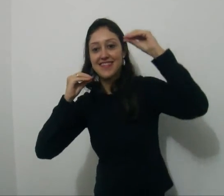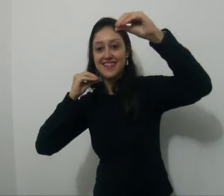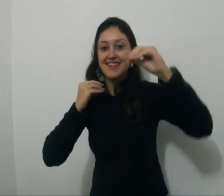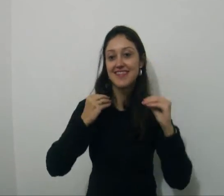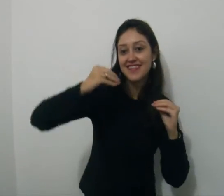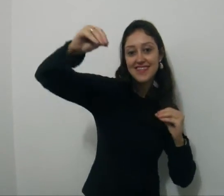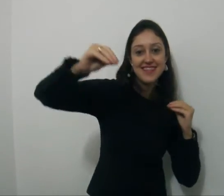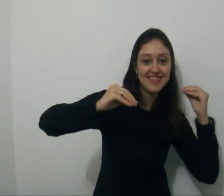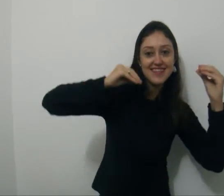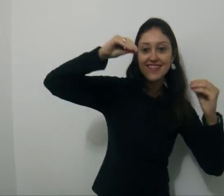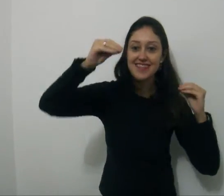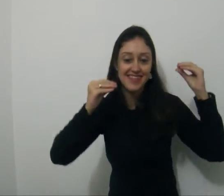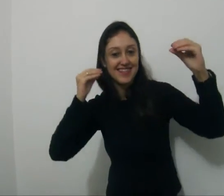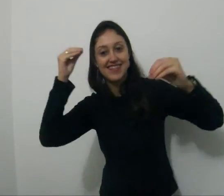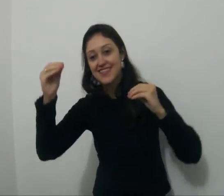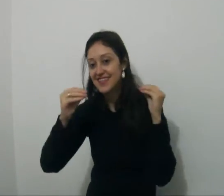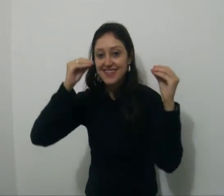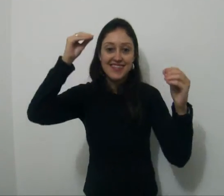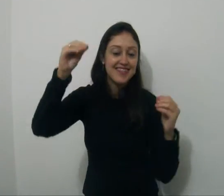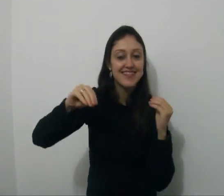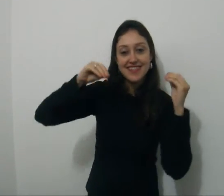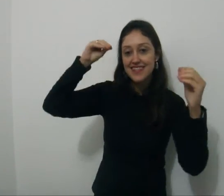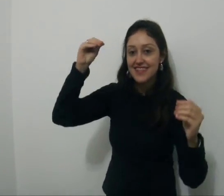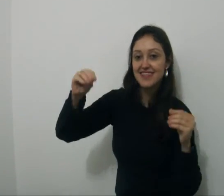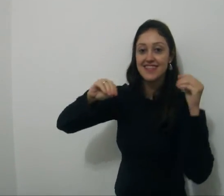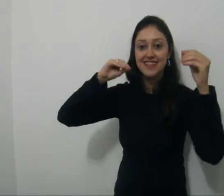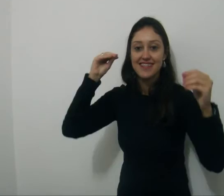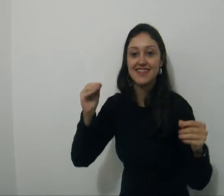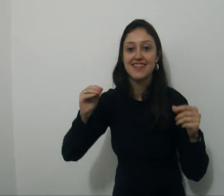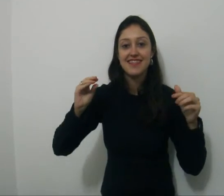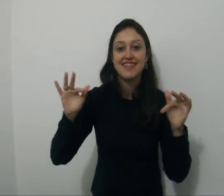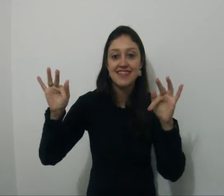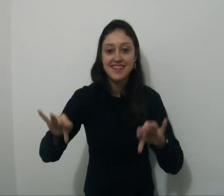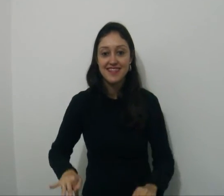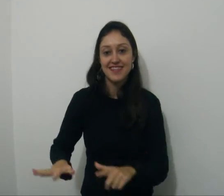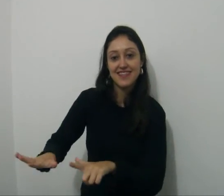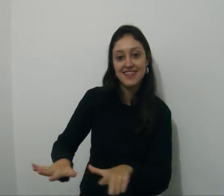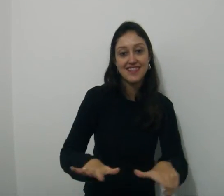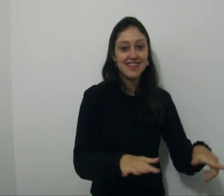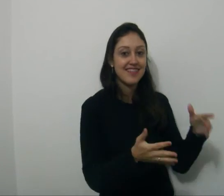Fim de semana